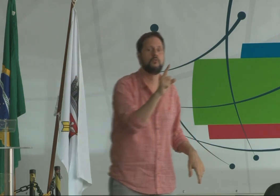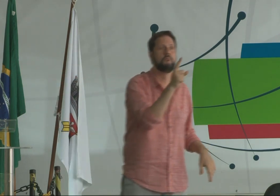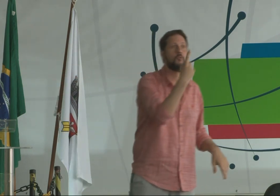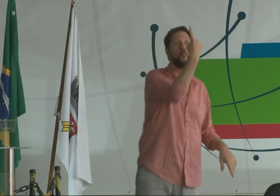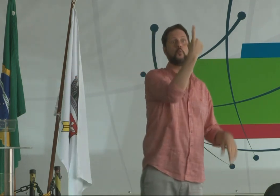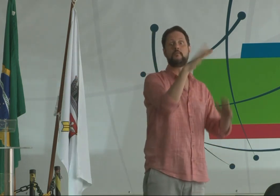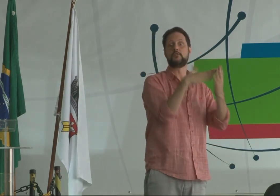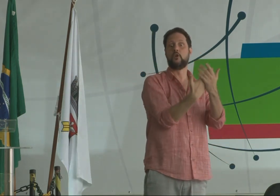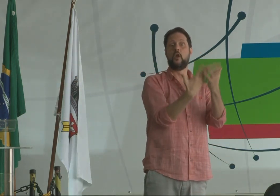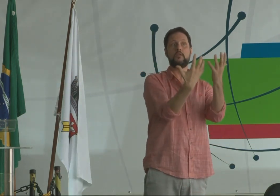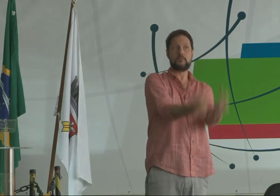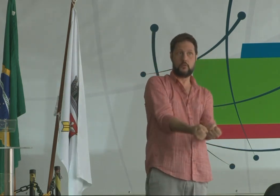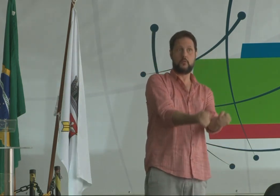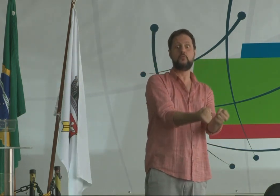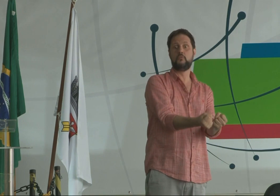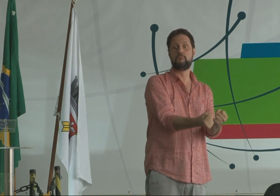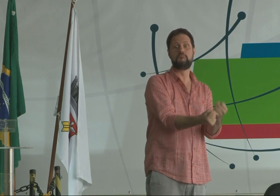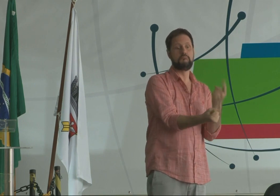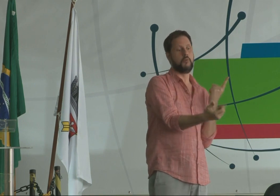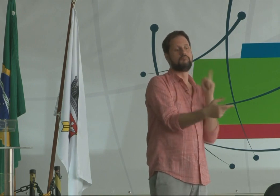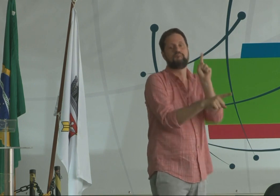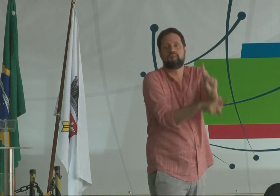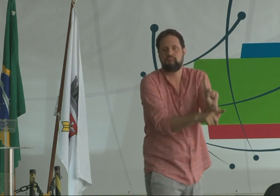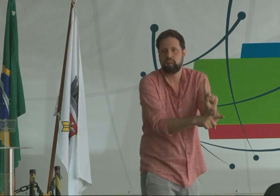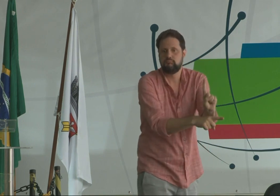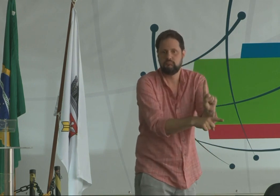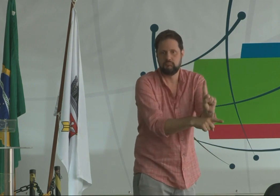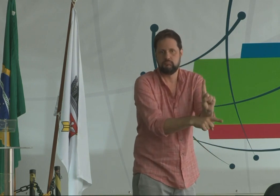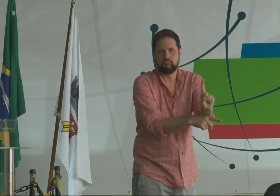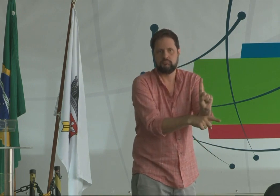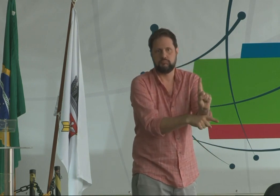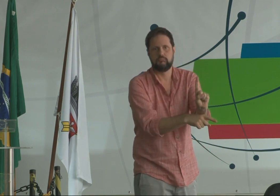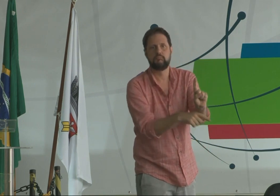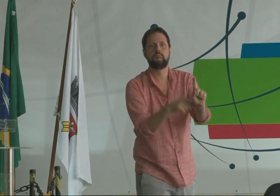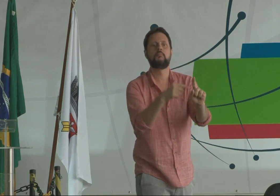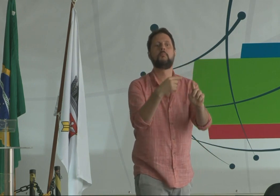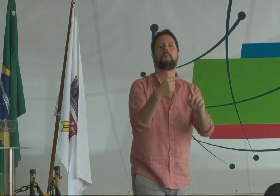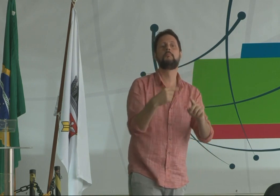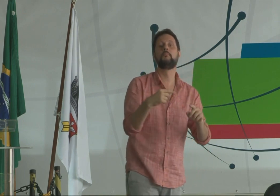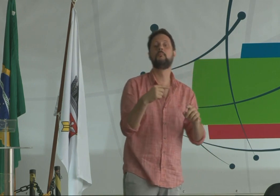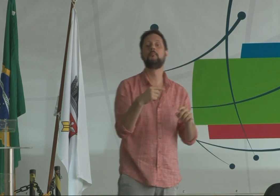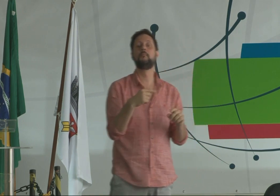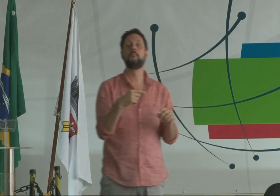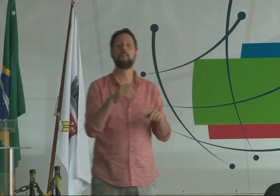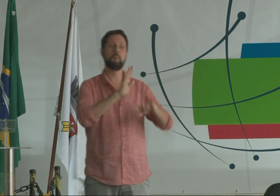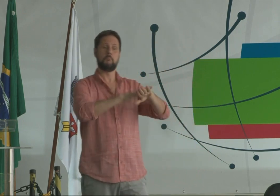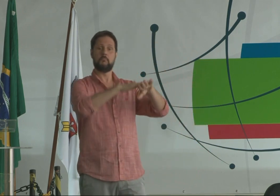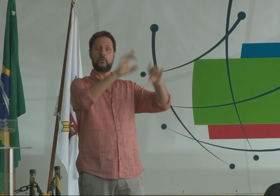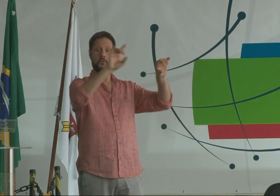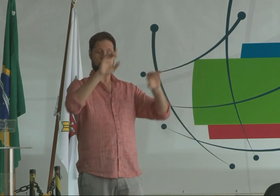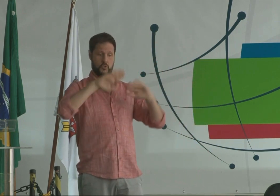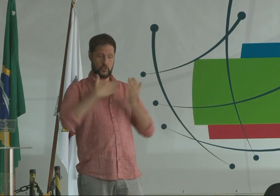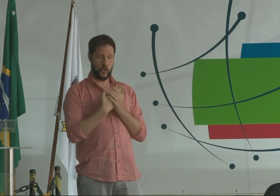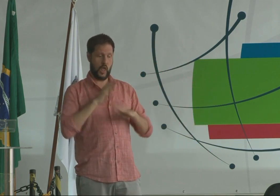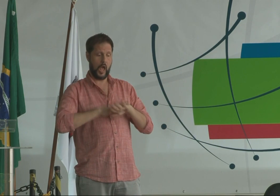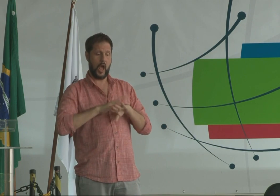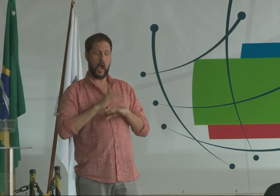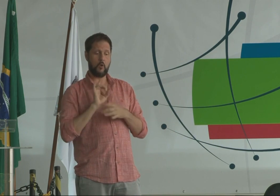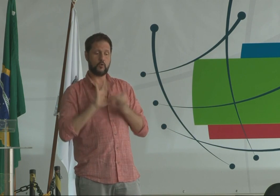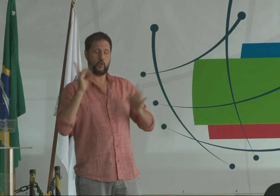Aí a outra escola, ah, tem um filho surdo. Não aceita, não aceita. Até encontrar-se alguma que, de fato, me admitisse como aluno pelo simples fato de eu ser surdo.